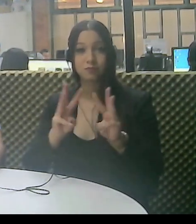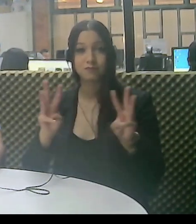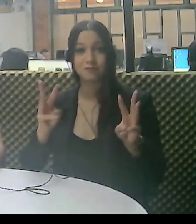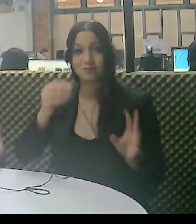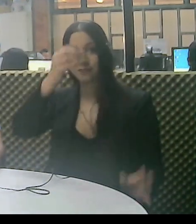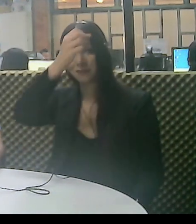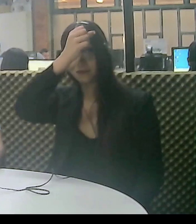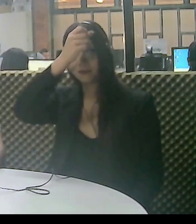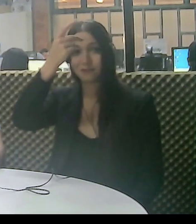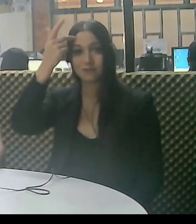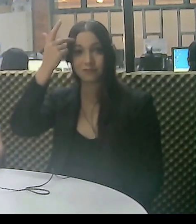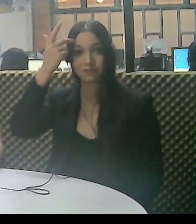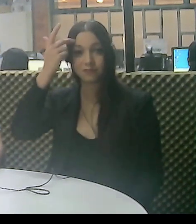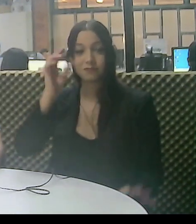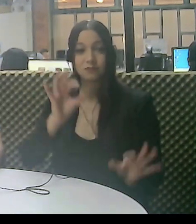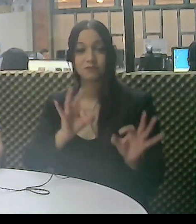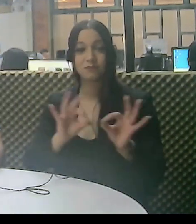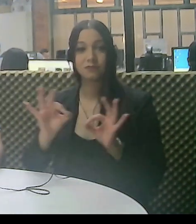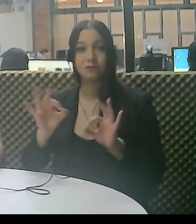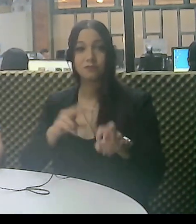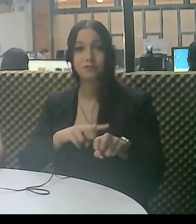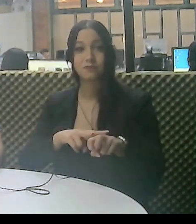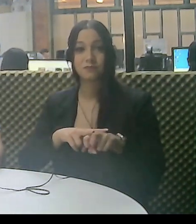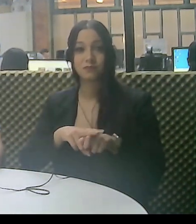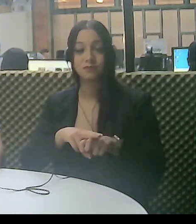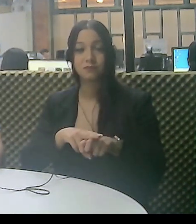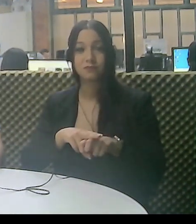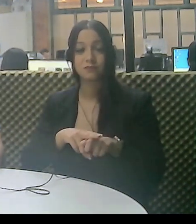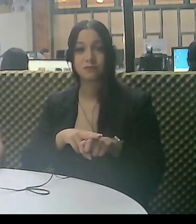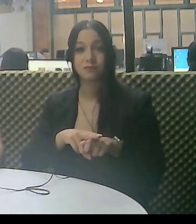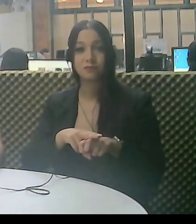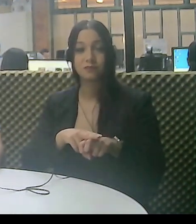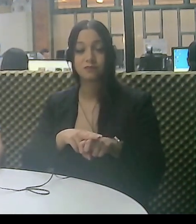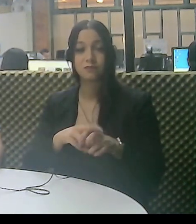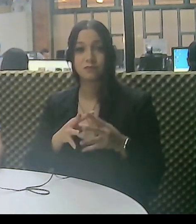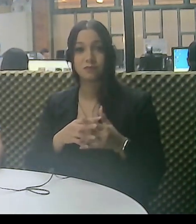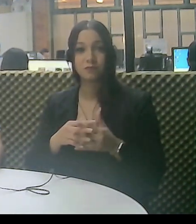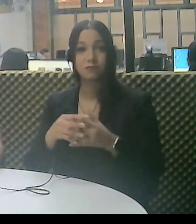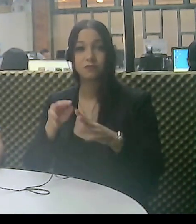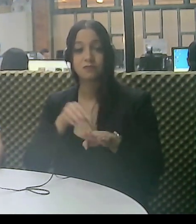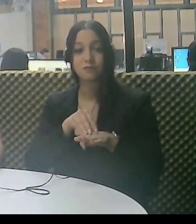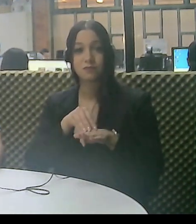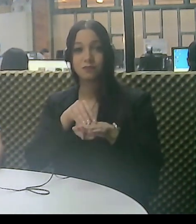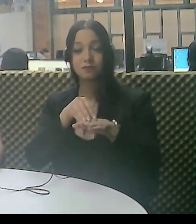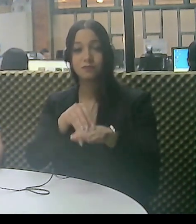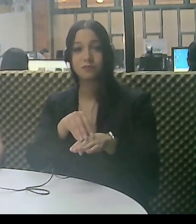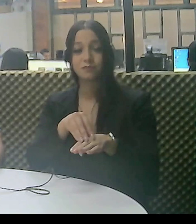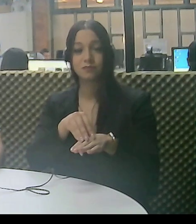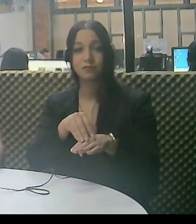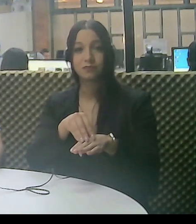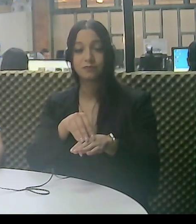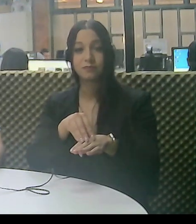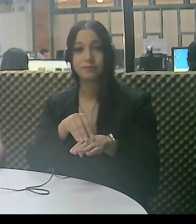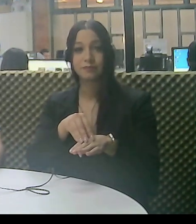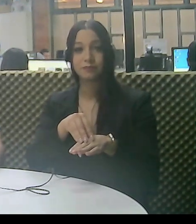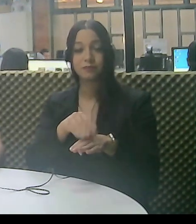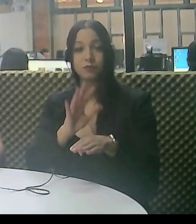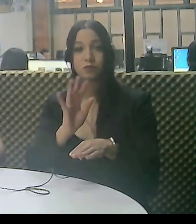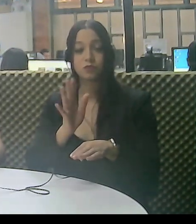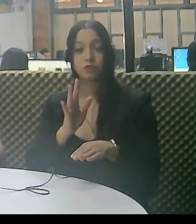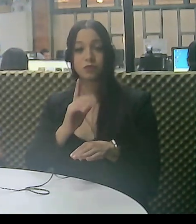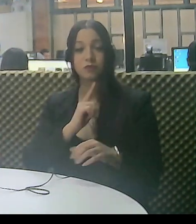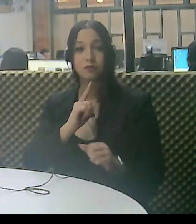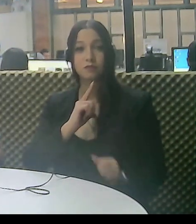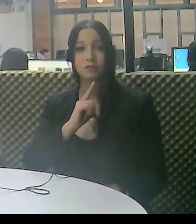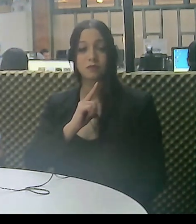da prefeitura. O projeto de Castra Móvel, esse itinerante, ele fez já